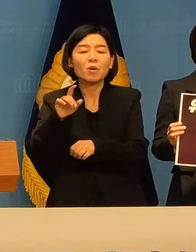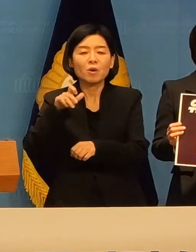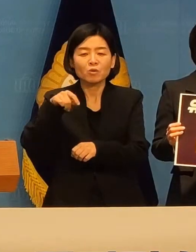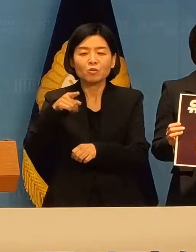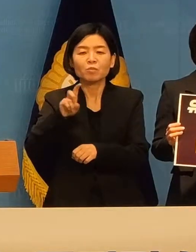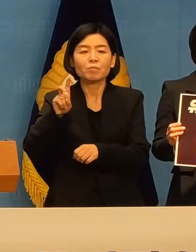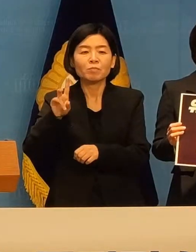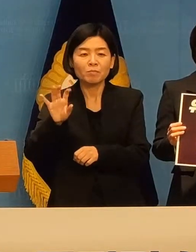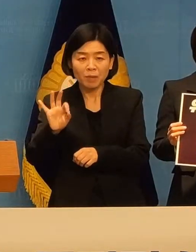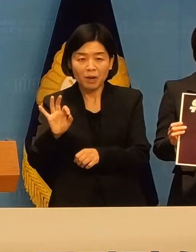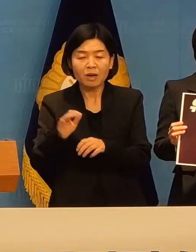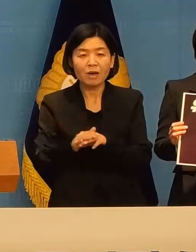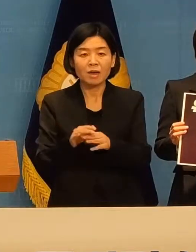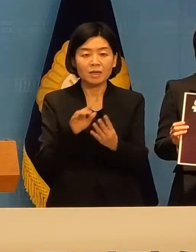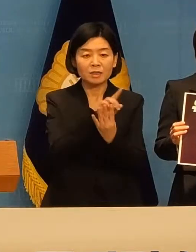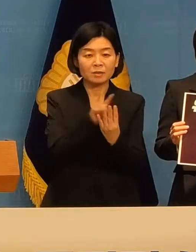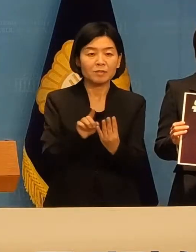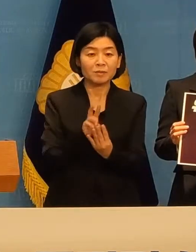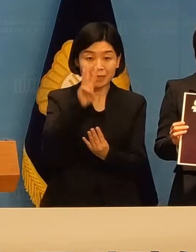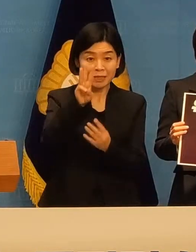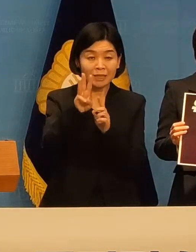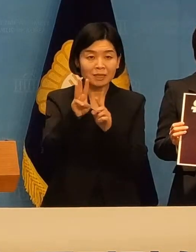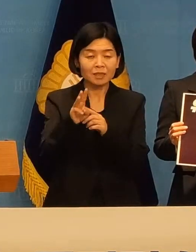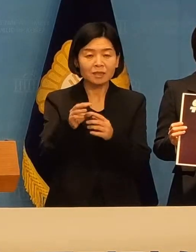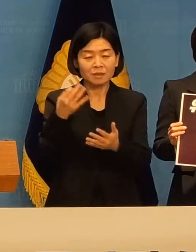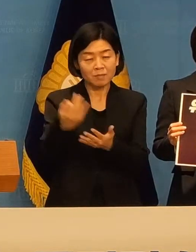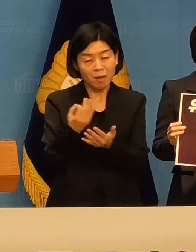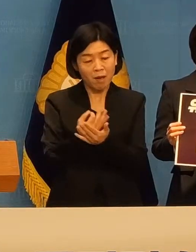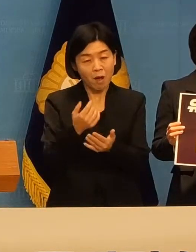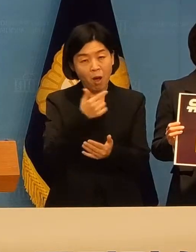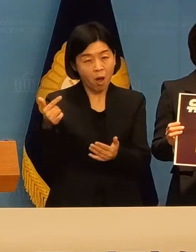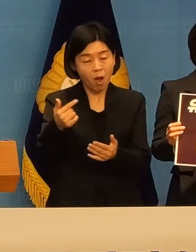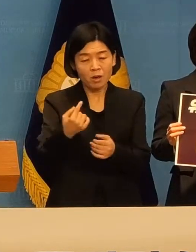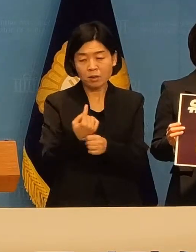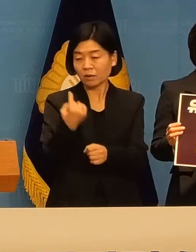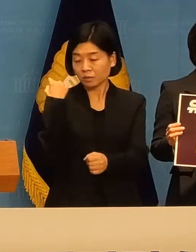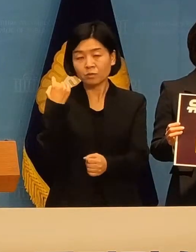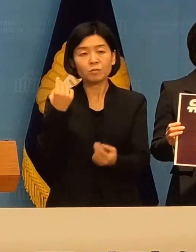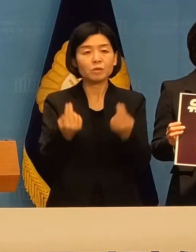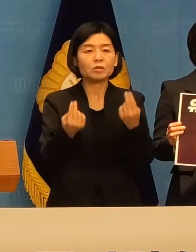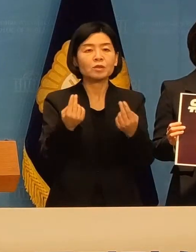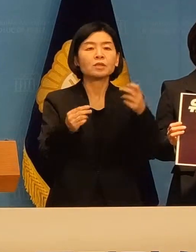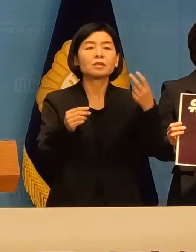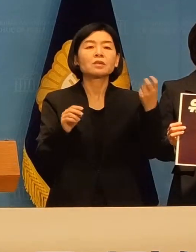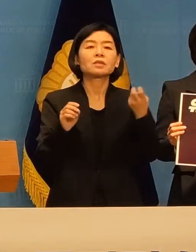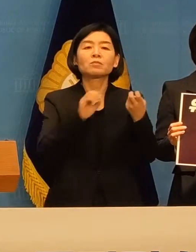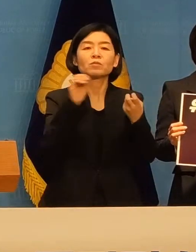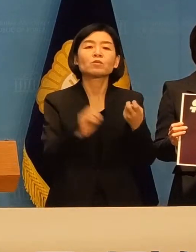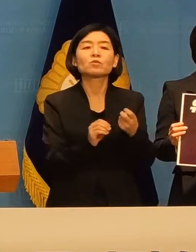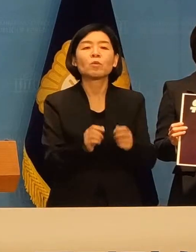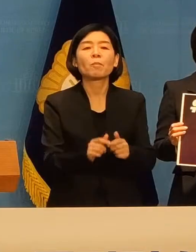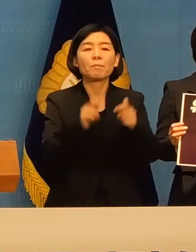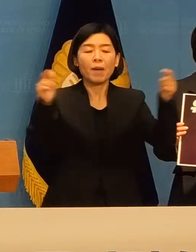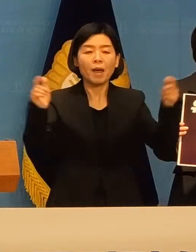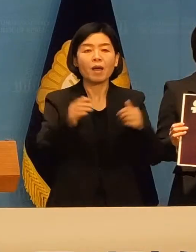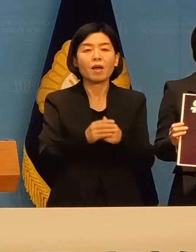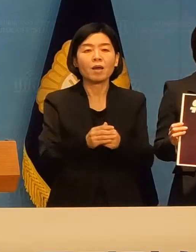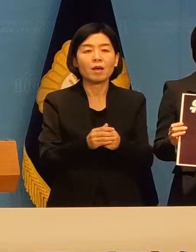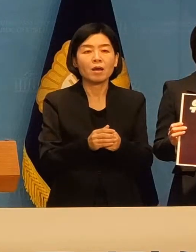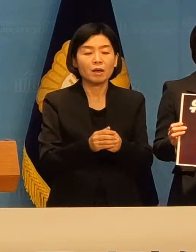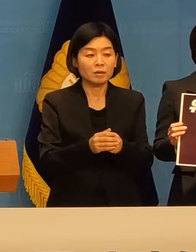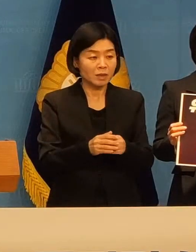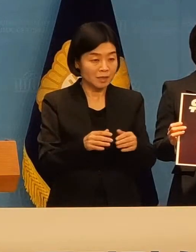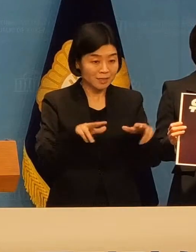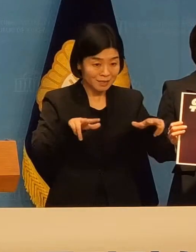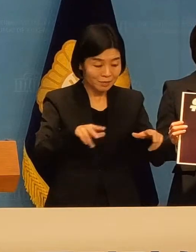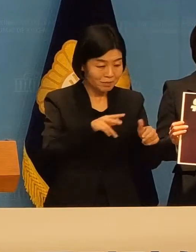매출 신기록을 세우며 1년 전보다 20%나 신장했지만 오프라인 유통업체의 9월 매출은 전년